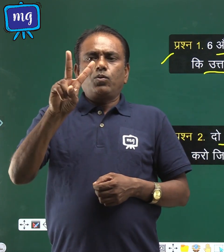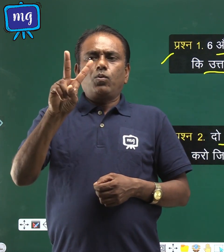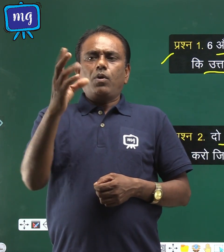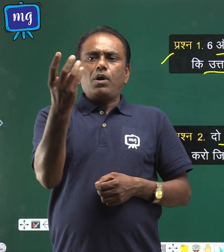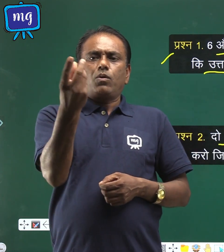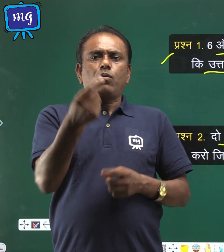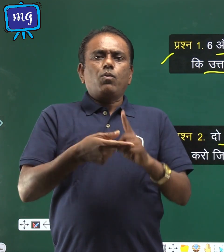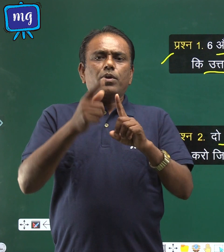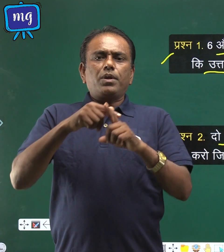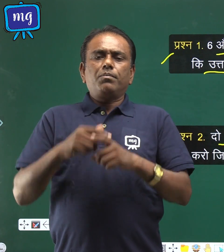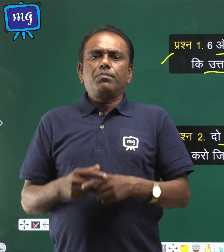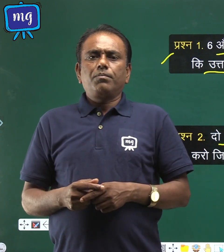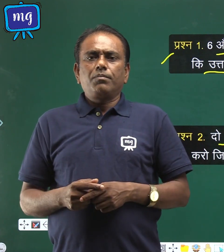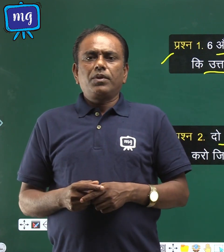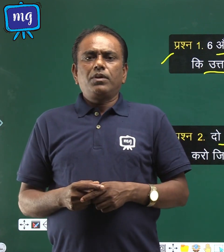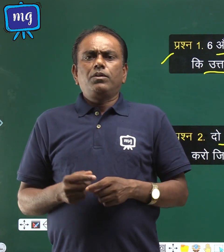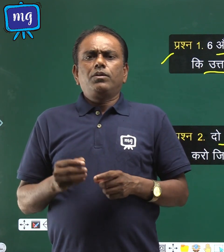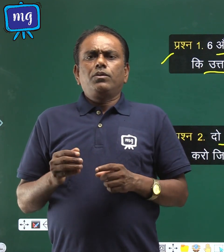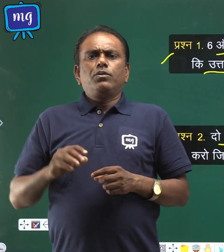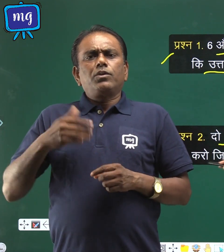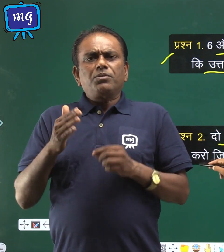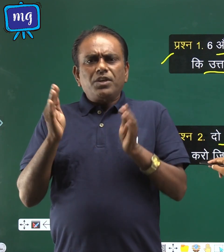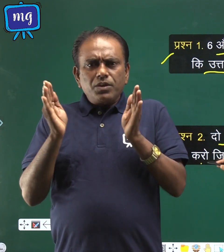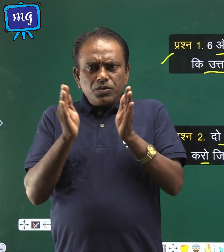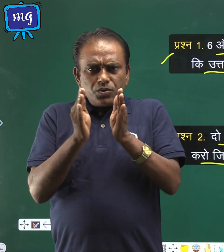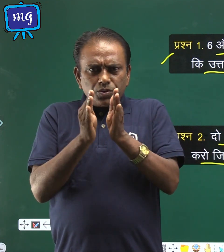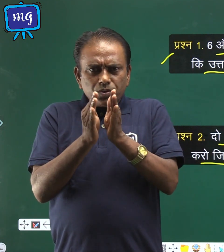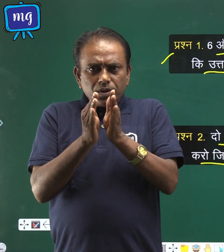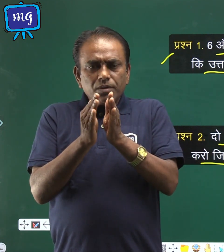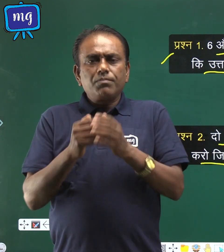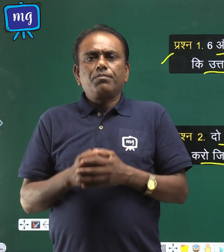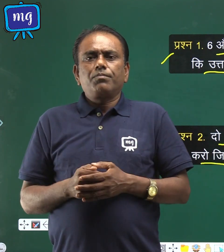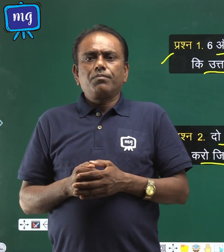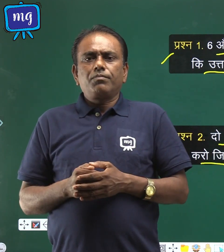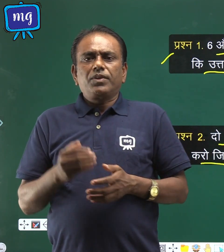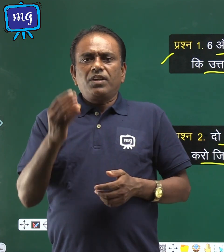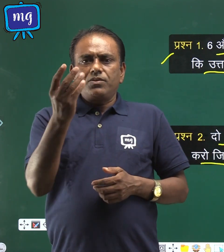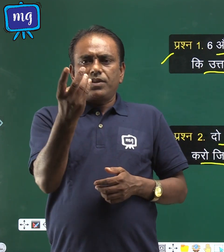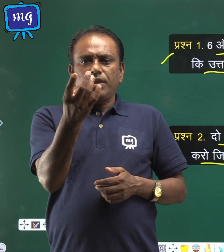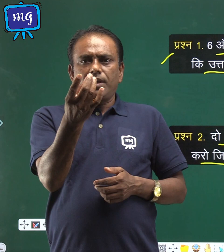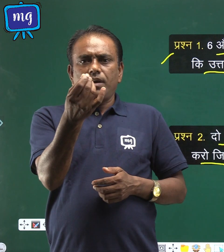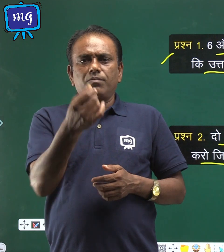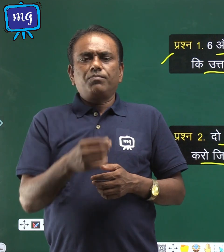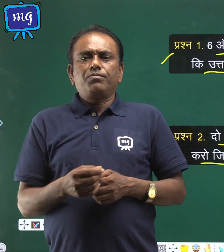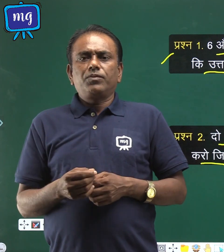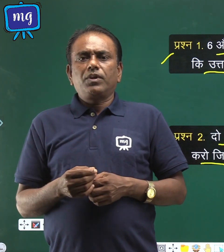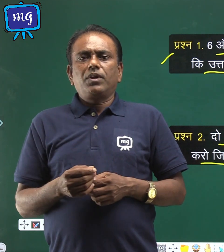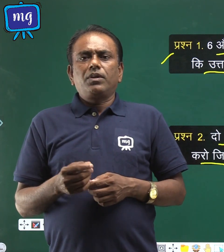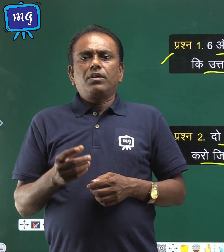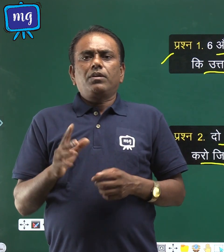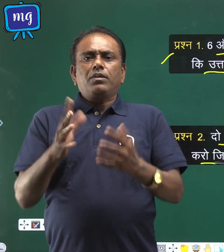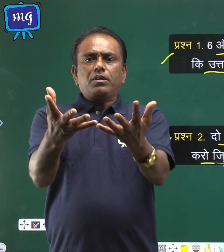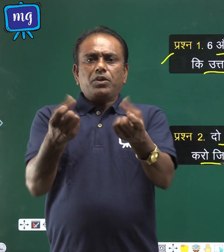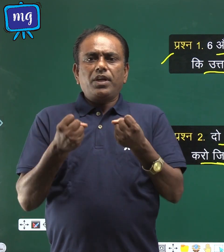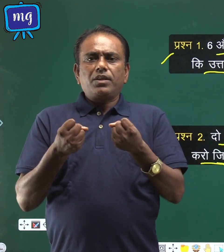की सबसे छोटी संख्या ज्ञात